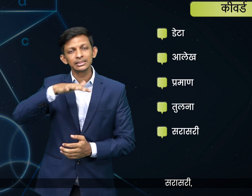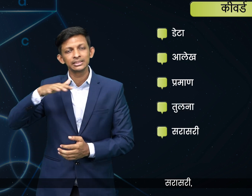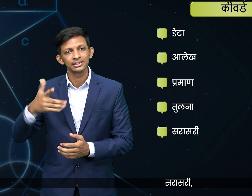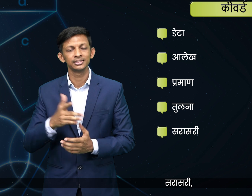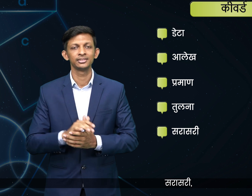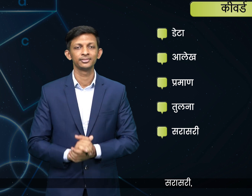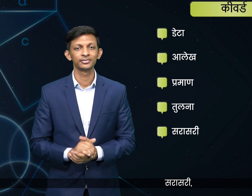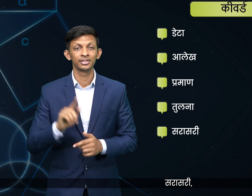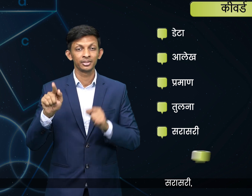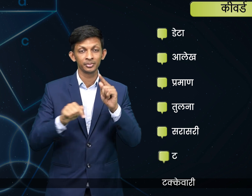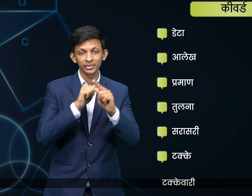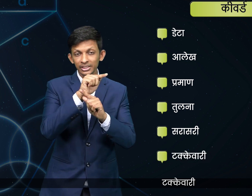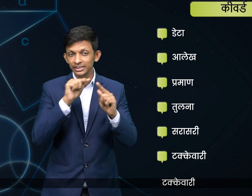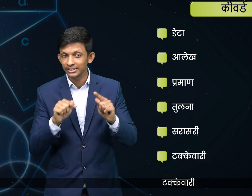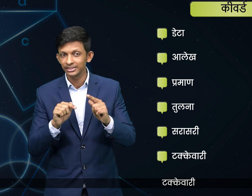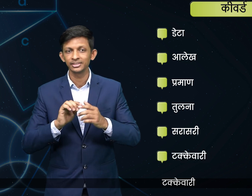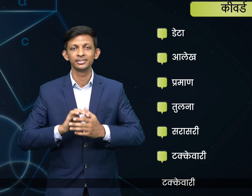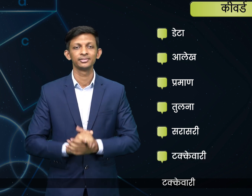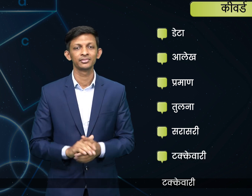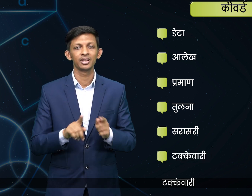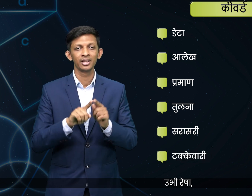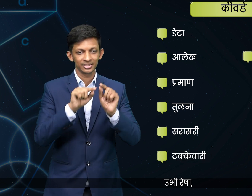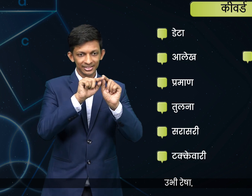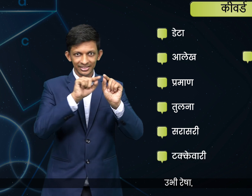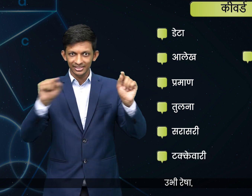सरासरी, टक्केवारी, उभी रेषा,